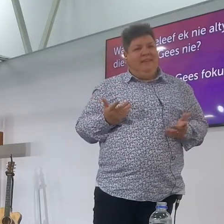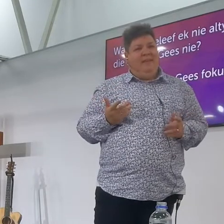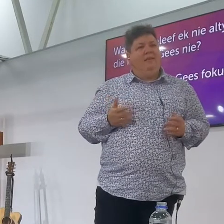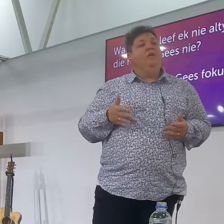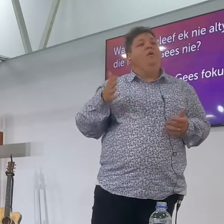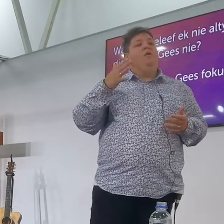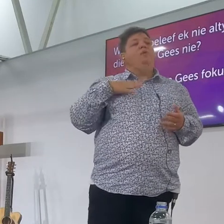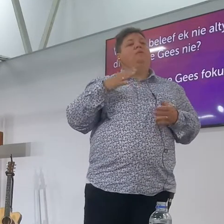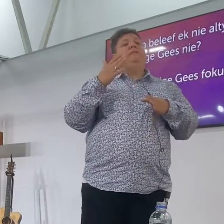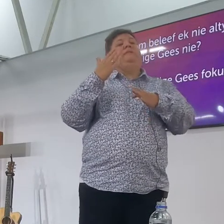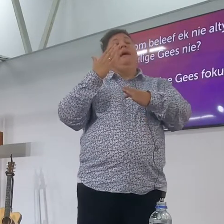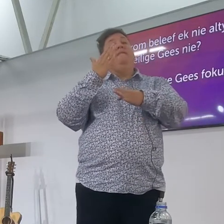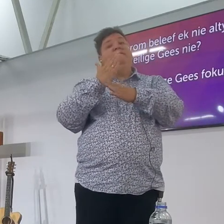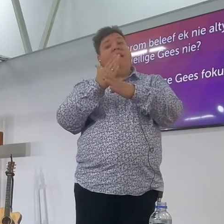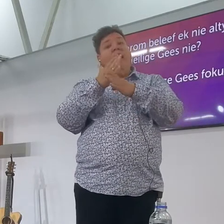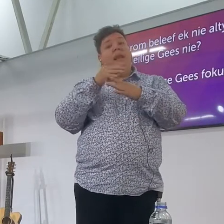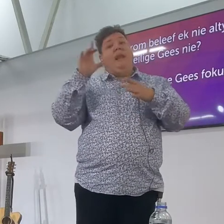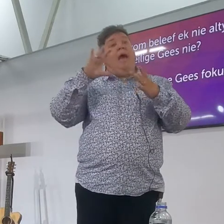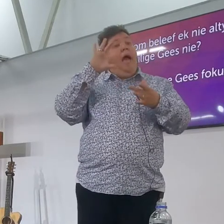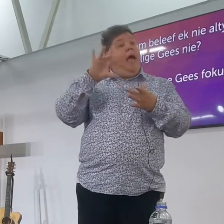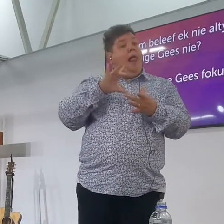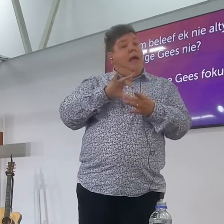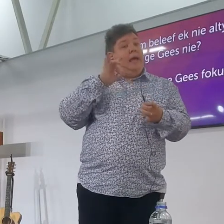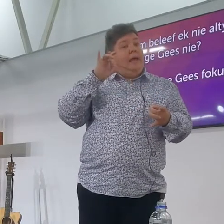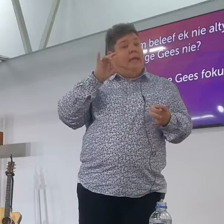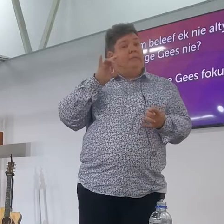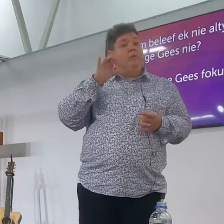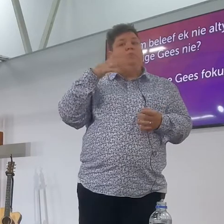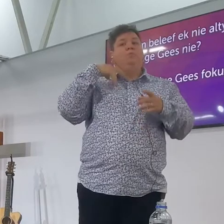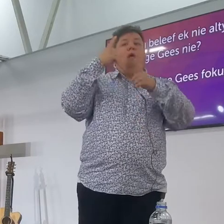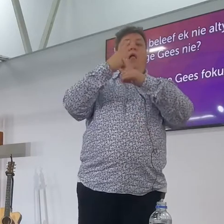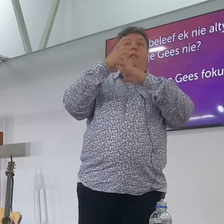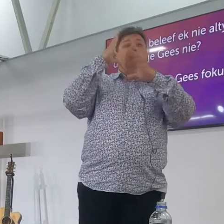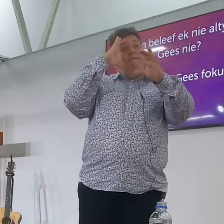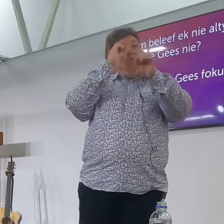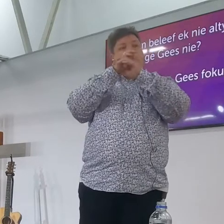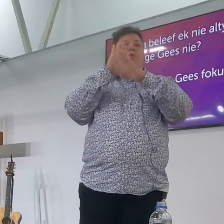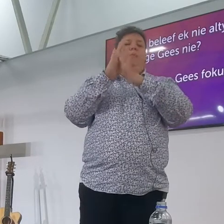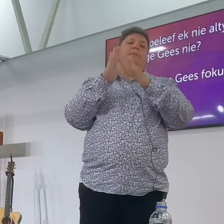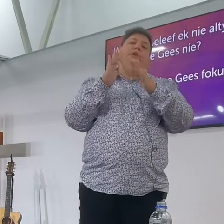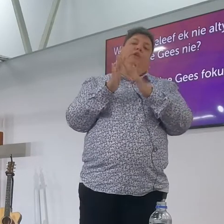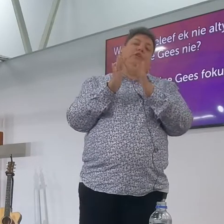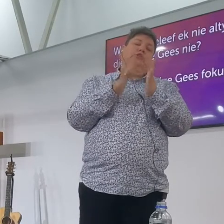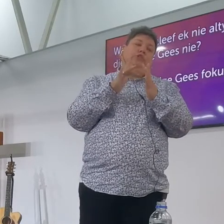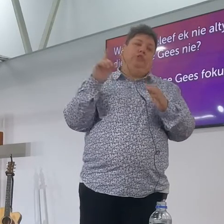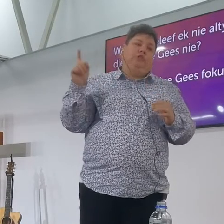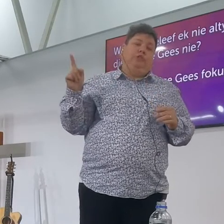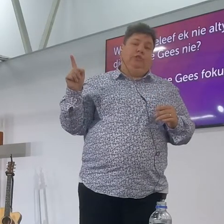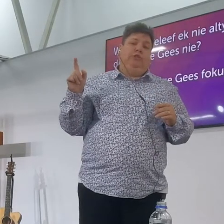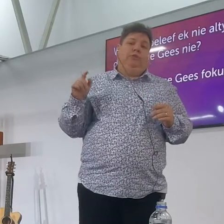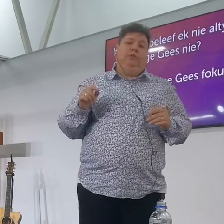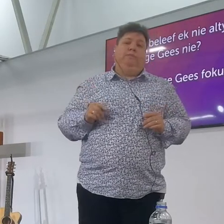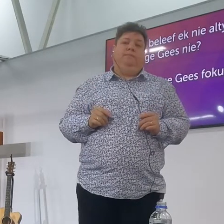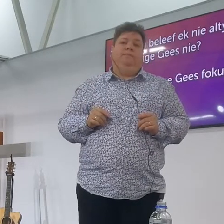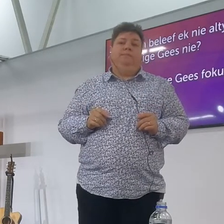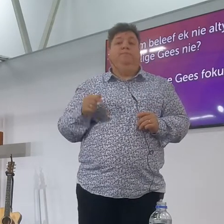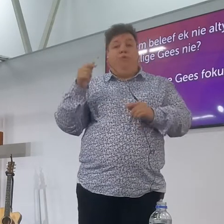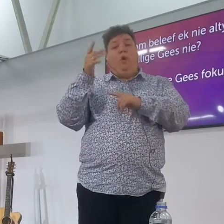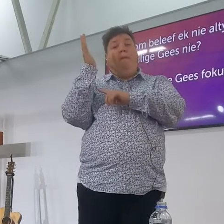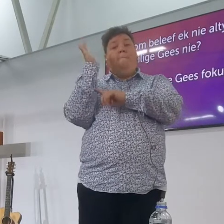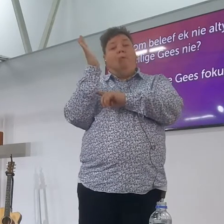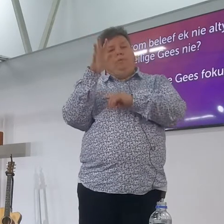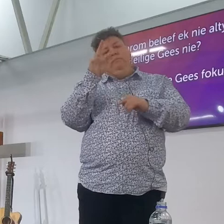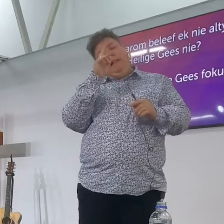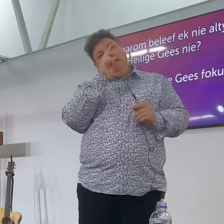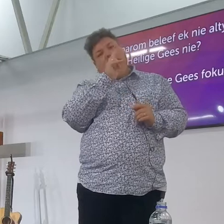werking van die Heilige Gees is, die Heilige Gees gaan my en jou altyd fokus op Jesus. Dit gaan ons altyd fokus op Jesus, en julle gaan dit nou sien in die boodskap ook.